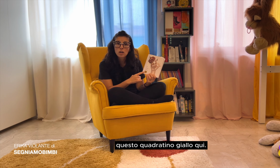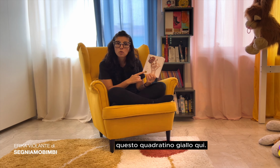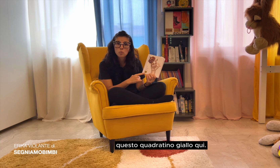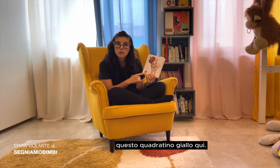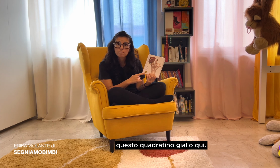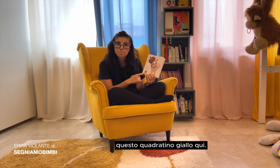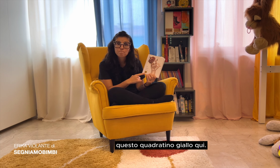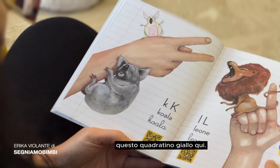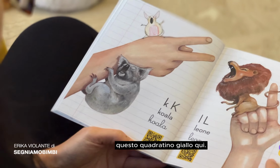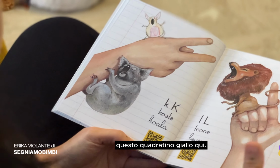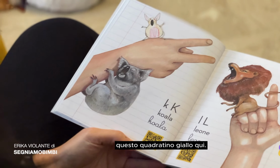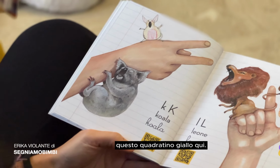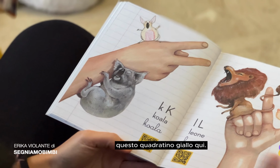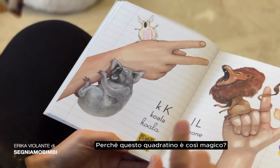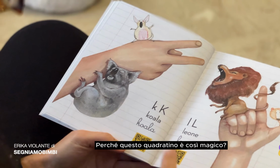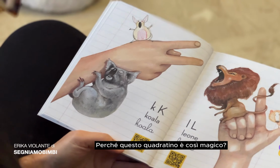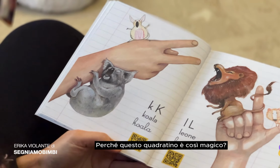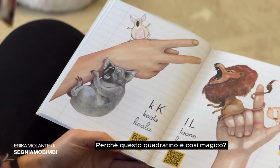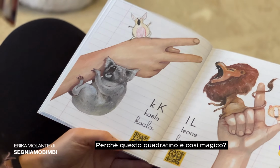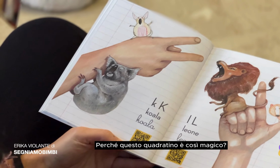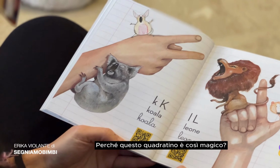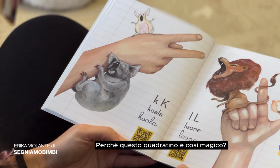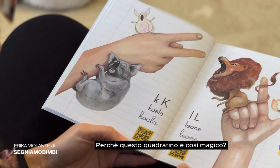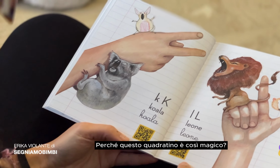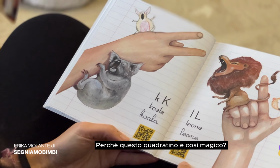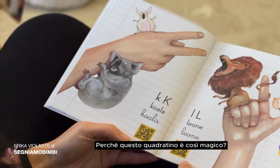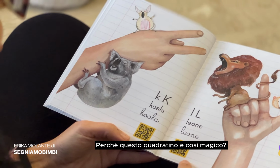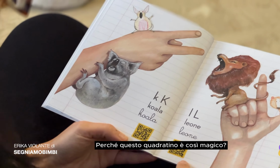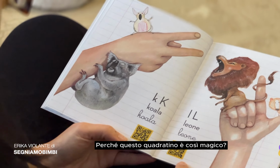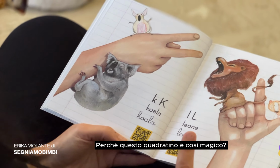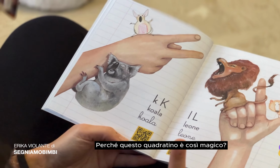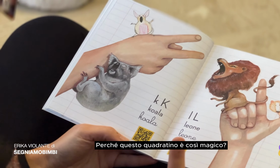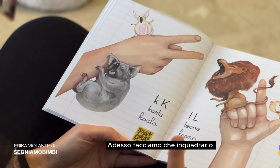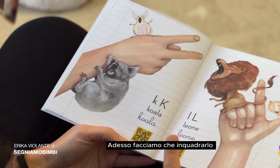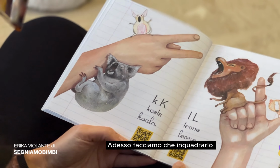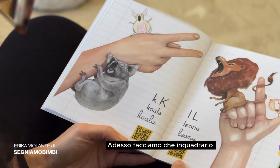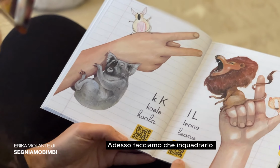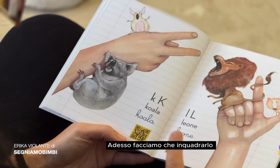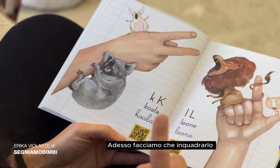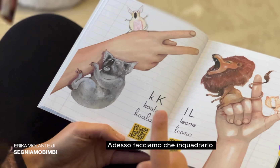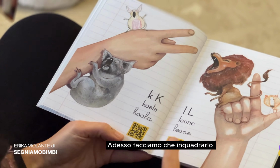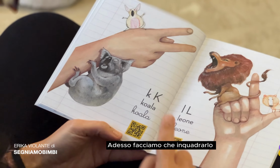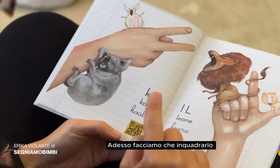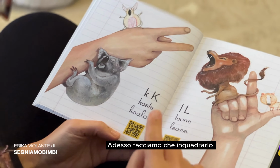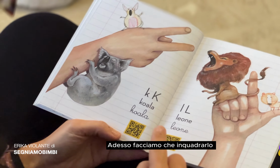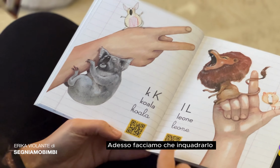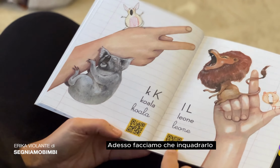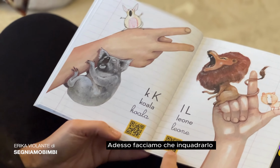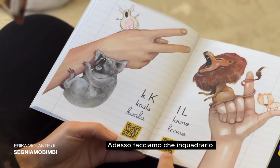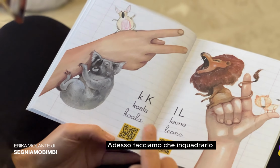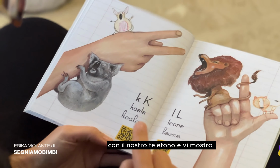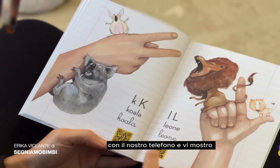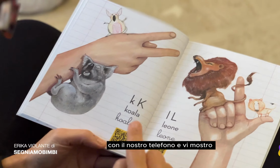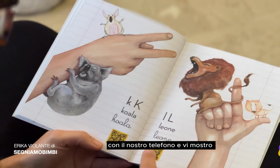qui. Perché questo quadratino è così magico? Adesso facciamo che inquadrarlo con il